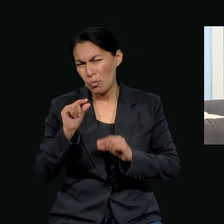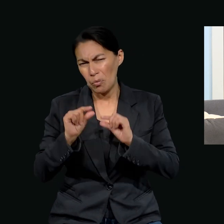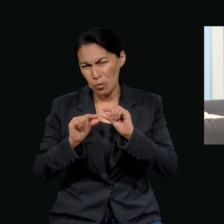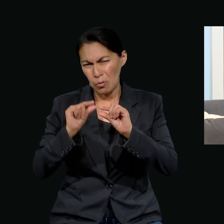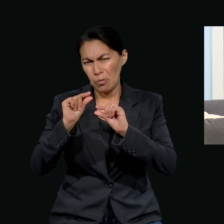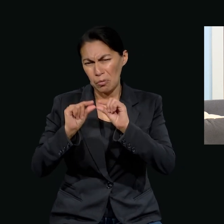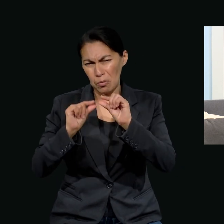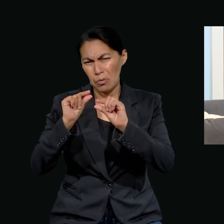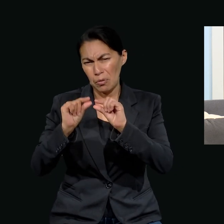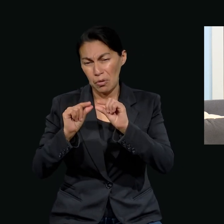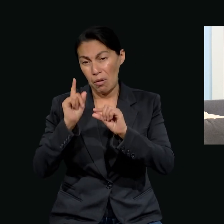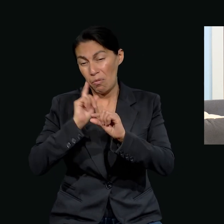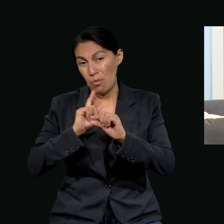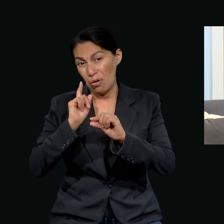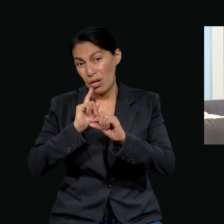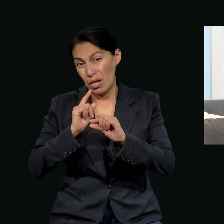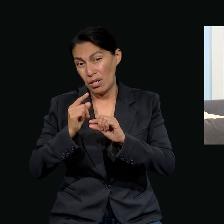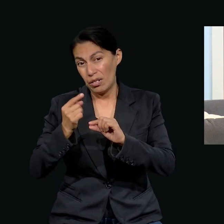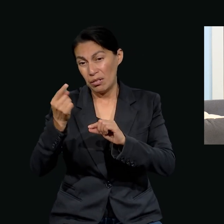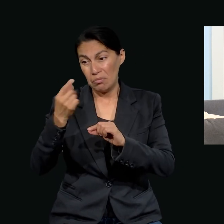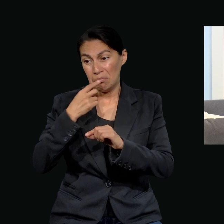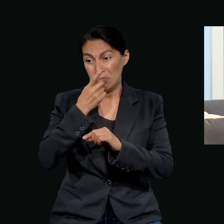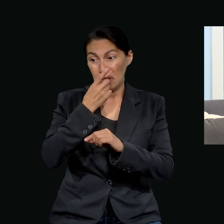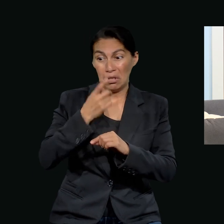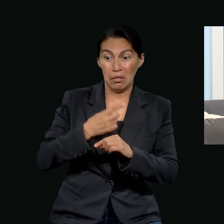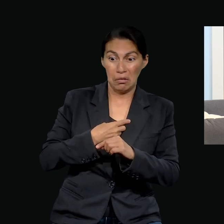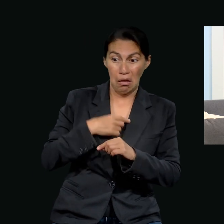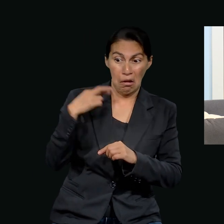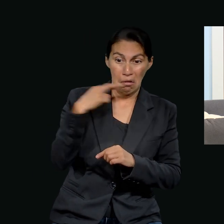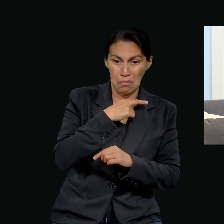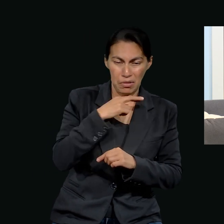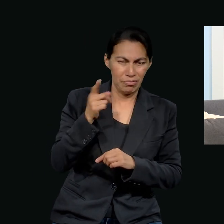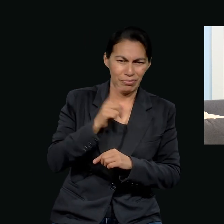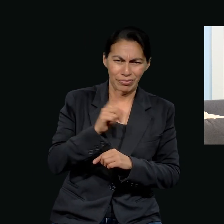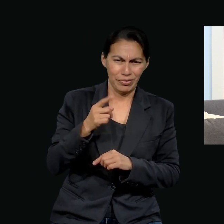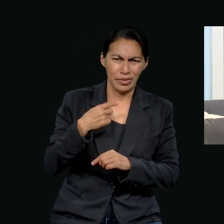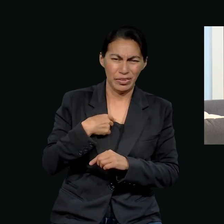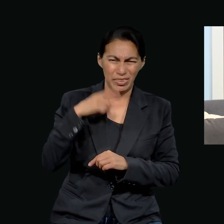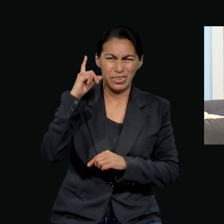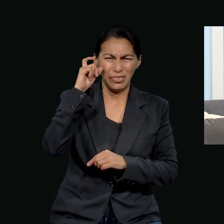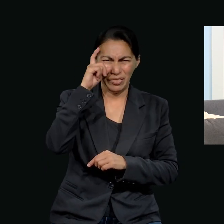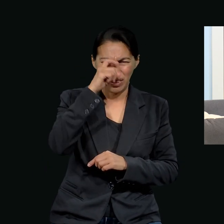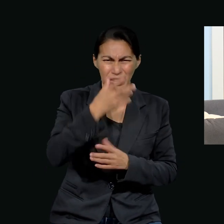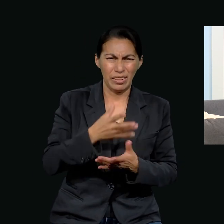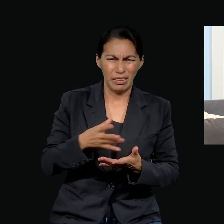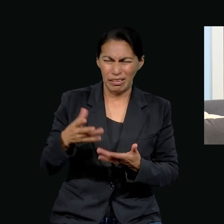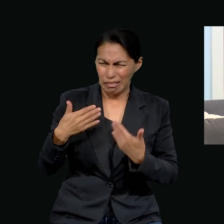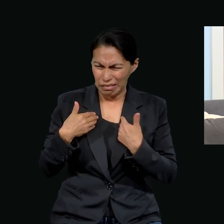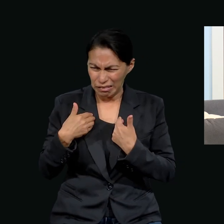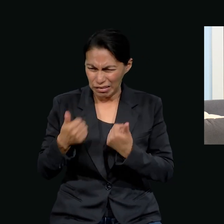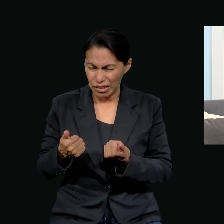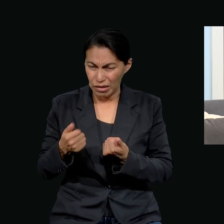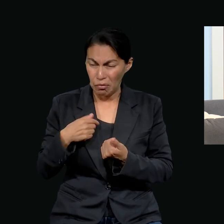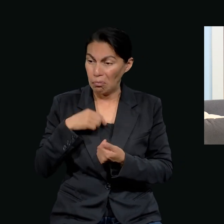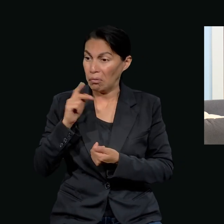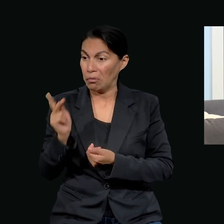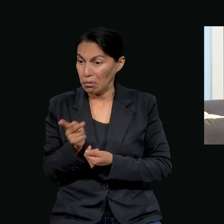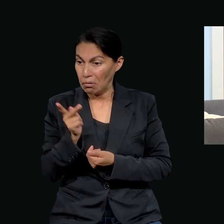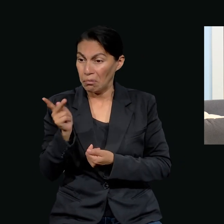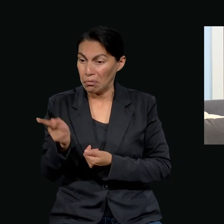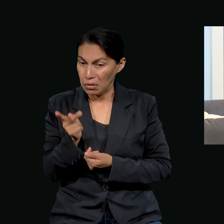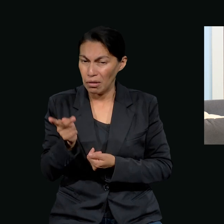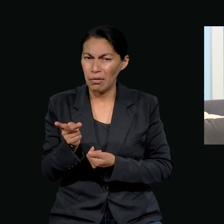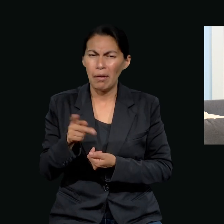Poco a poco. Ella tuvo que batallar conmigo porque yo no era fácil de pelar, pero poco a poco fui